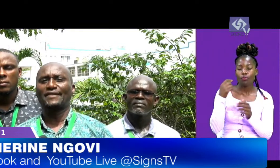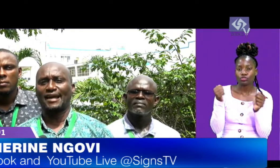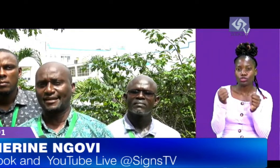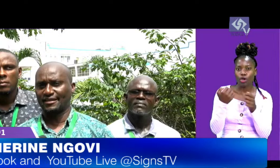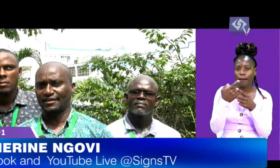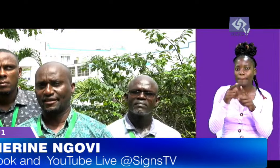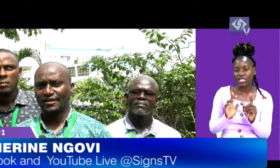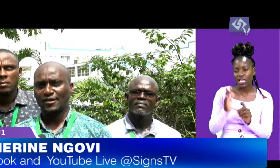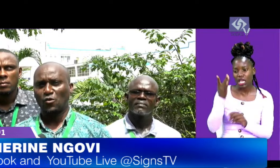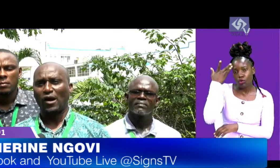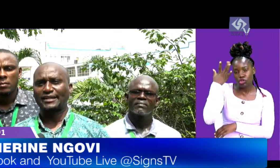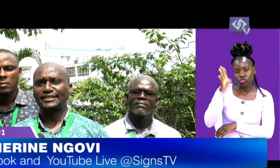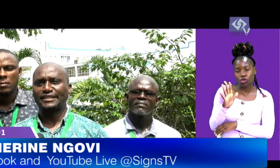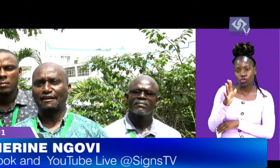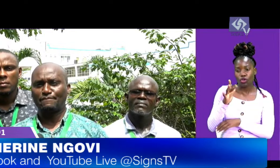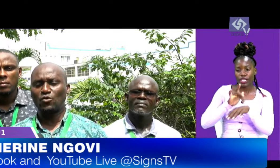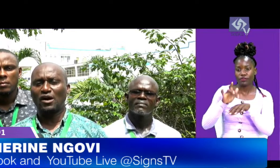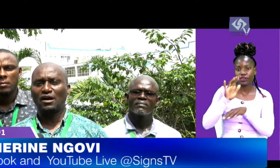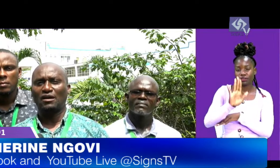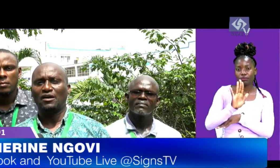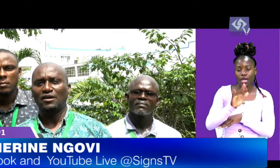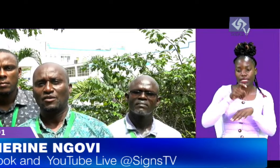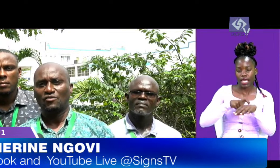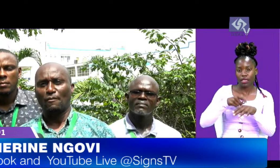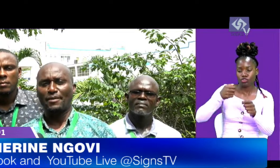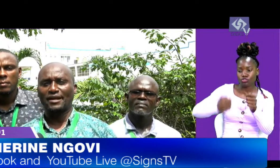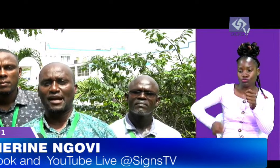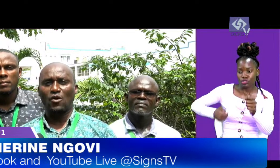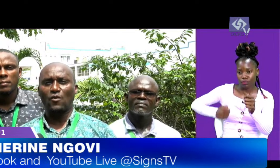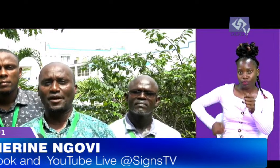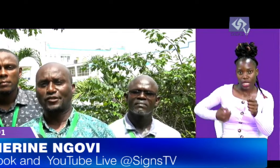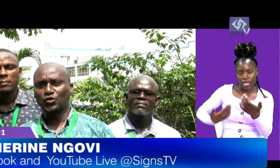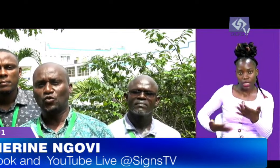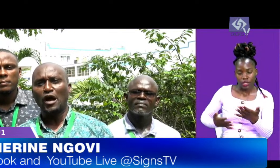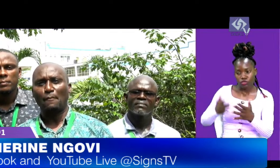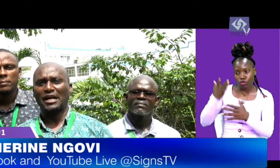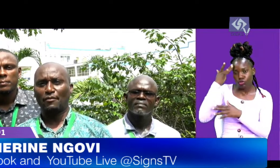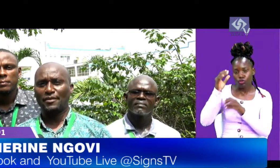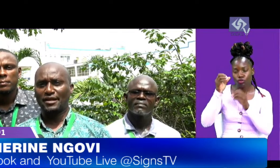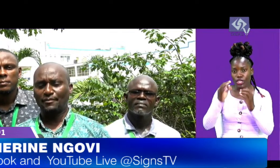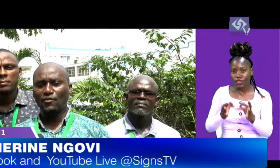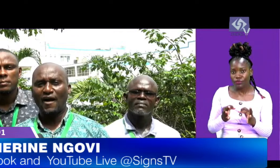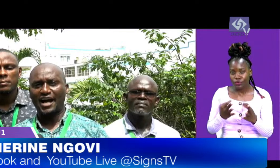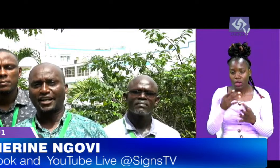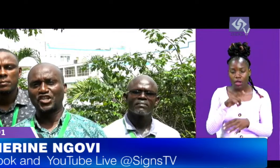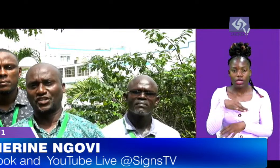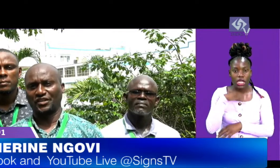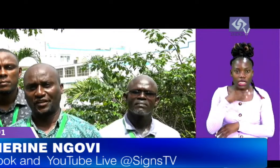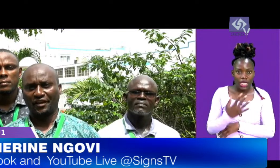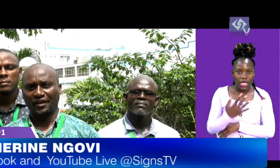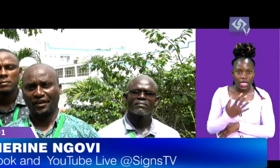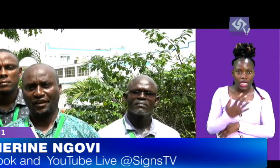madhara yake wakati inapigwa kupambana na hawa wadudu mahali ambapo binadamu anaishi.